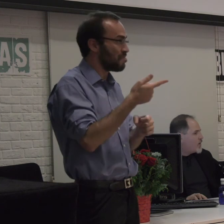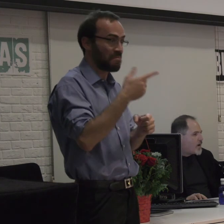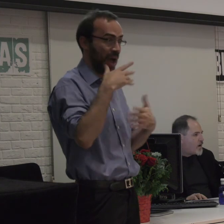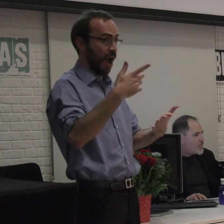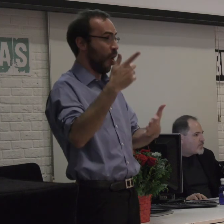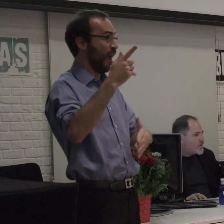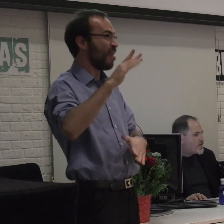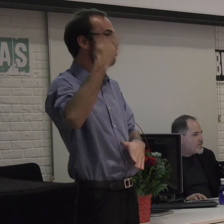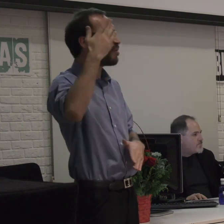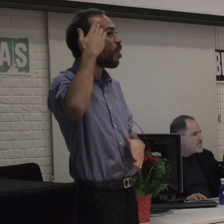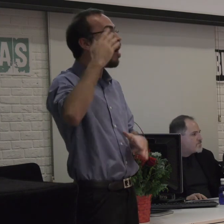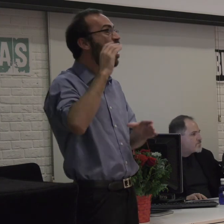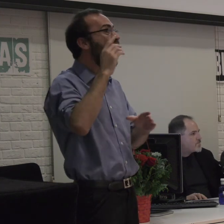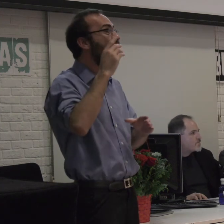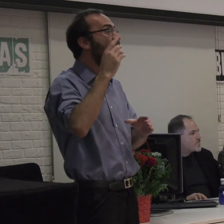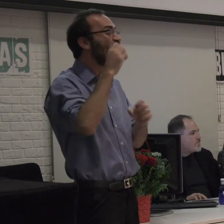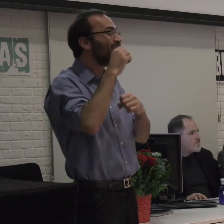¿Alguna pregunta más?